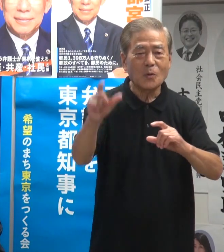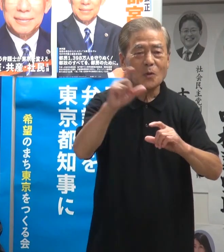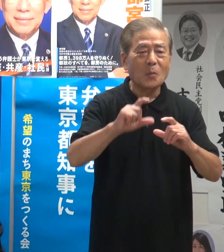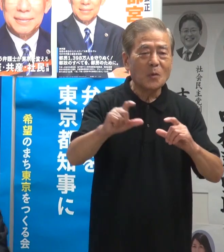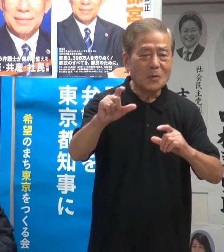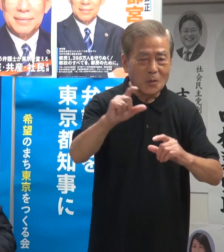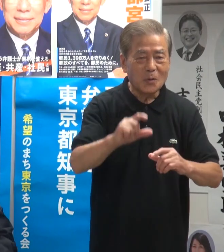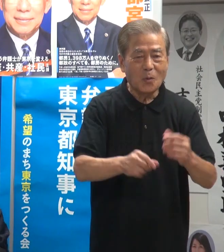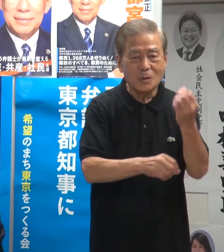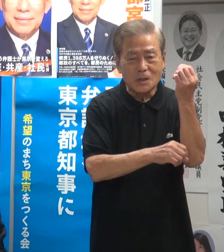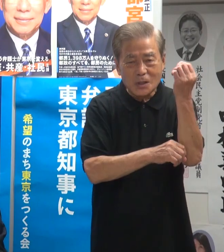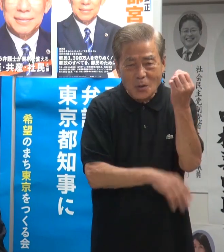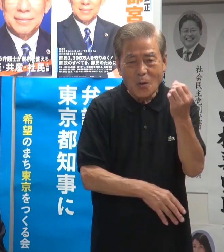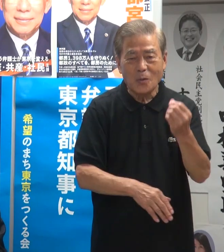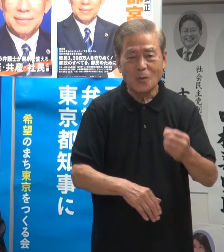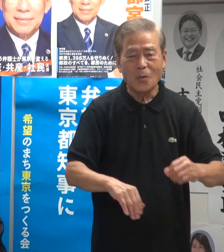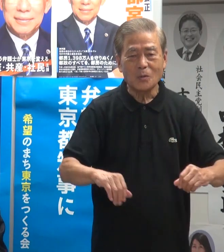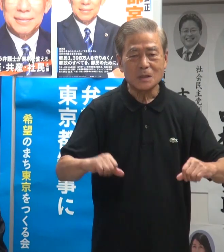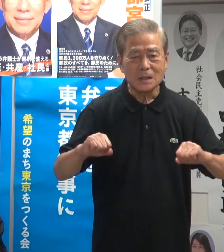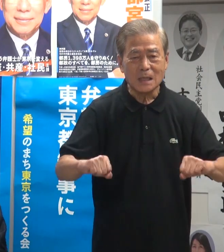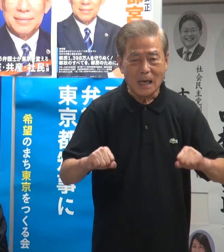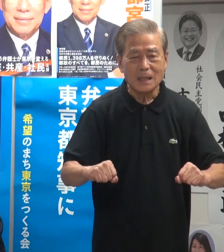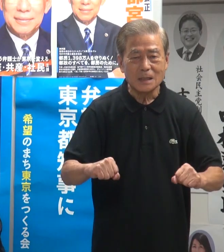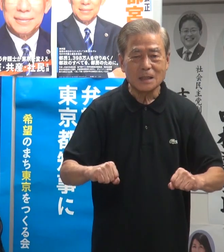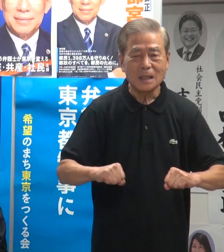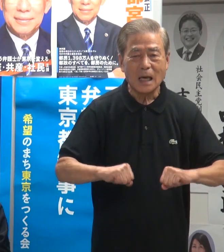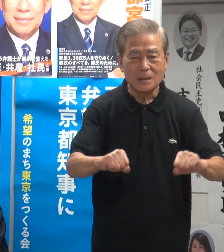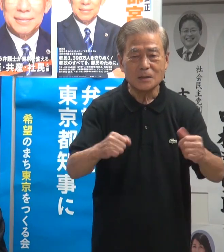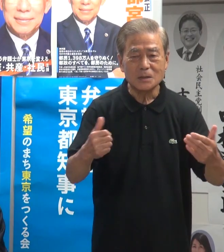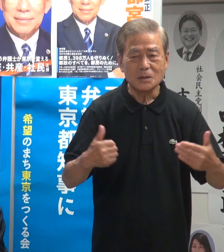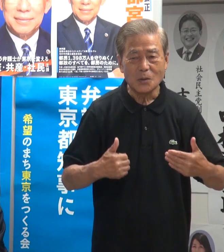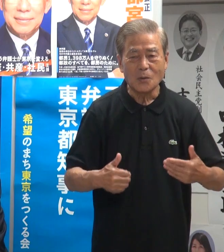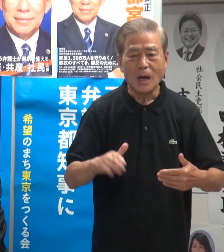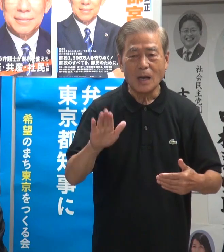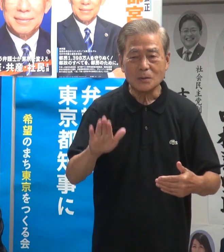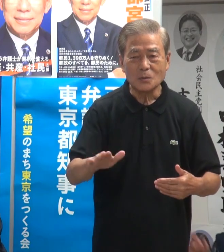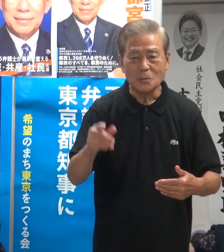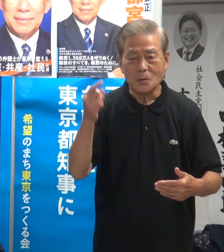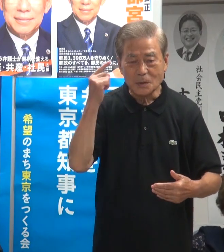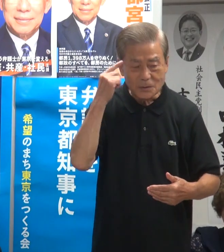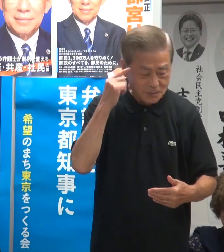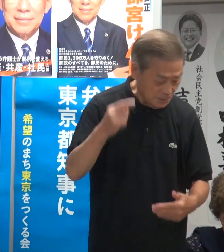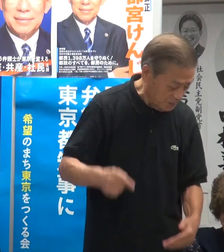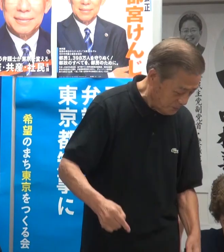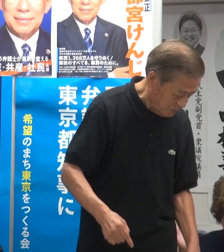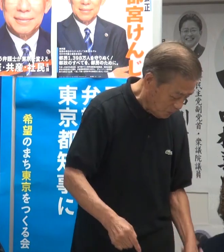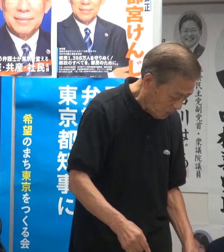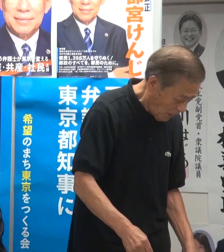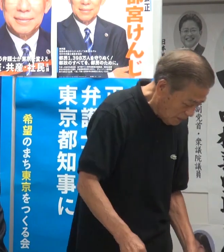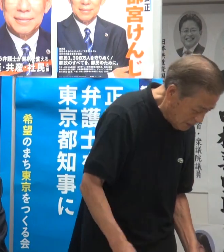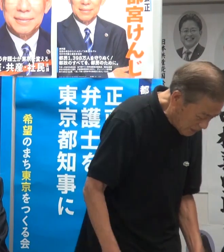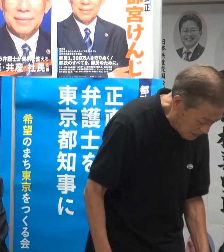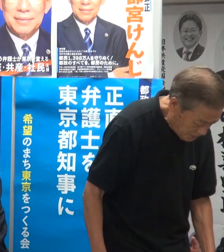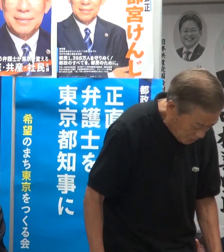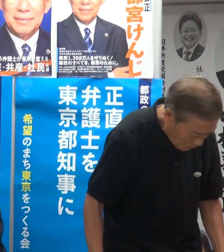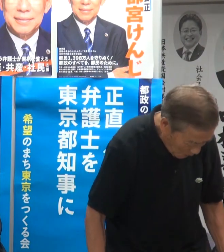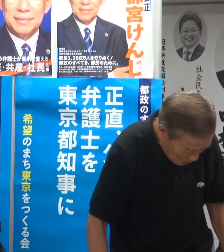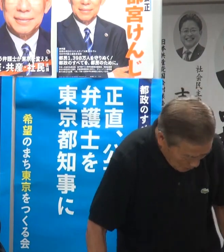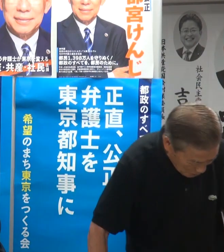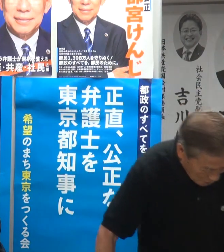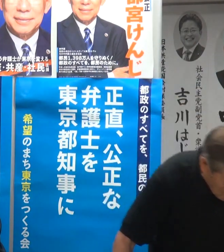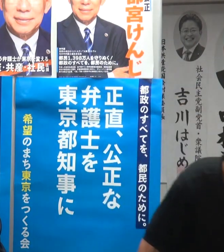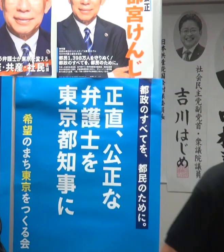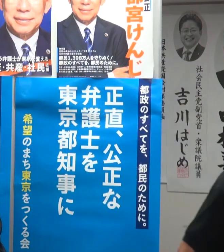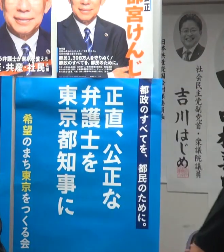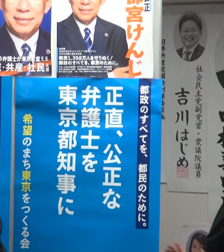動を根深くやらないとダメです。 実際 都知事選だと区議とかやっぱり都